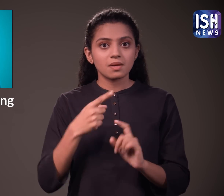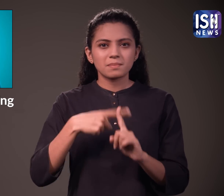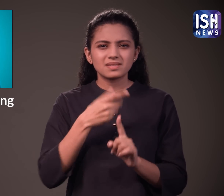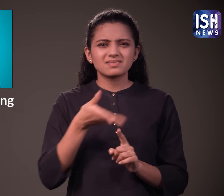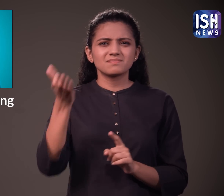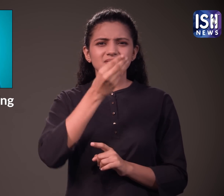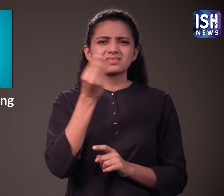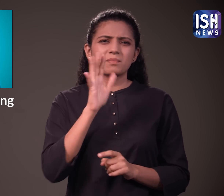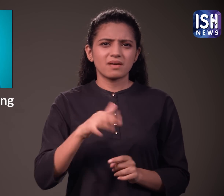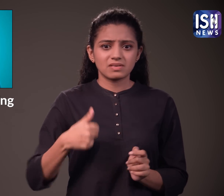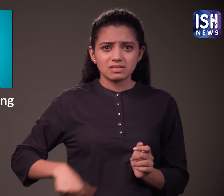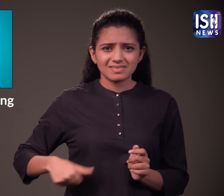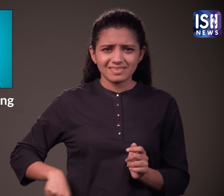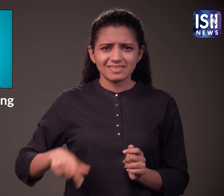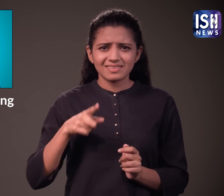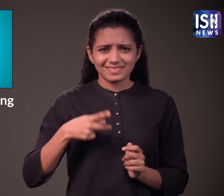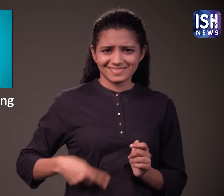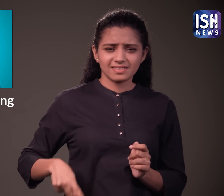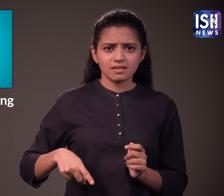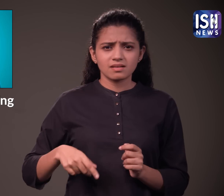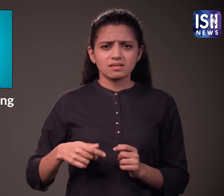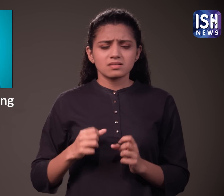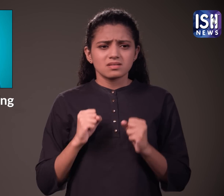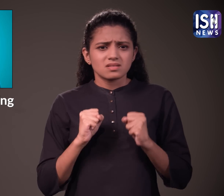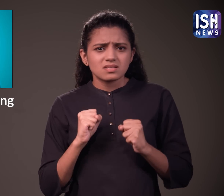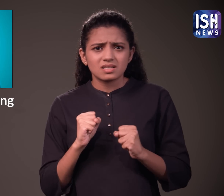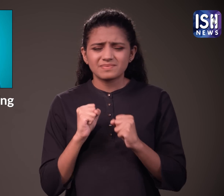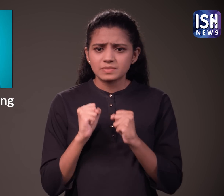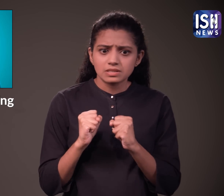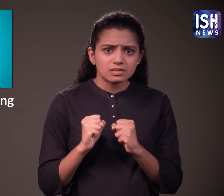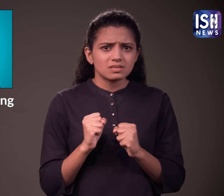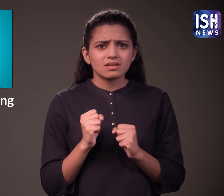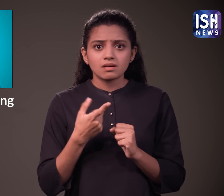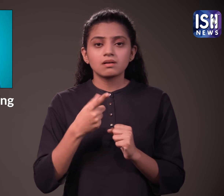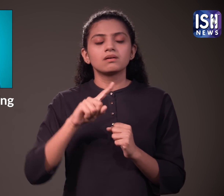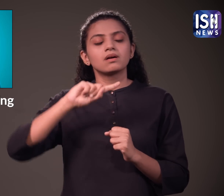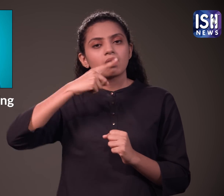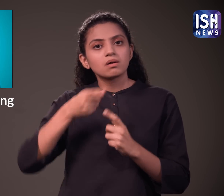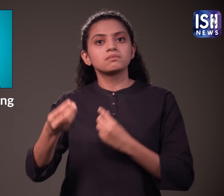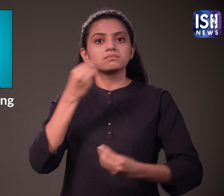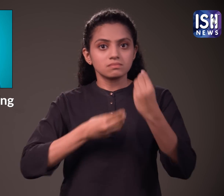यह मल त्याग को सुचारू बनाने में मदद करता है, जिससे कब से बचाव होता है